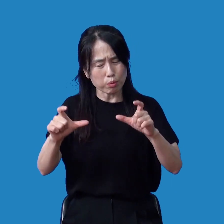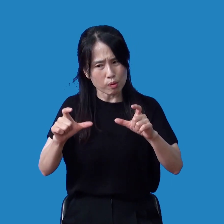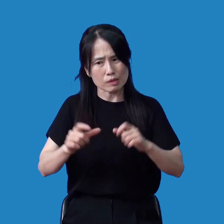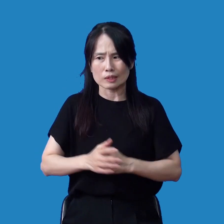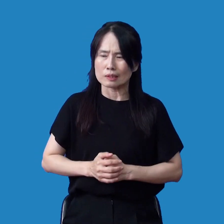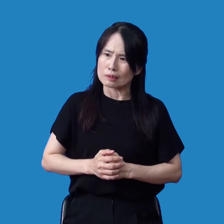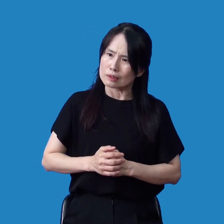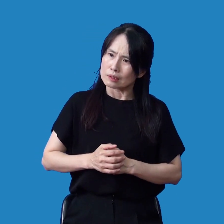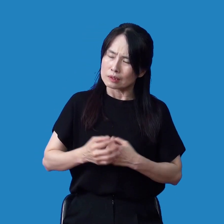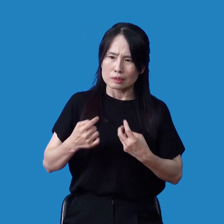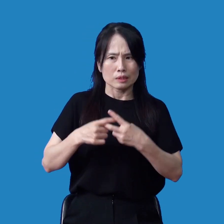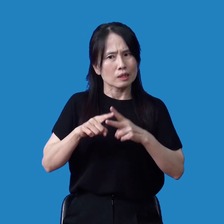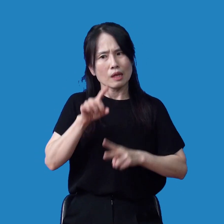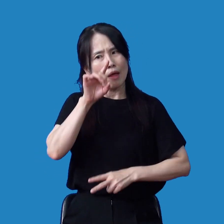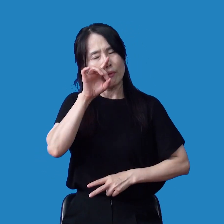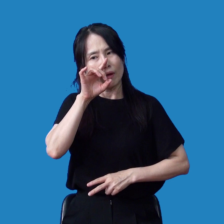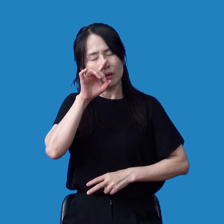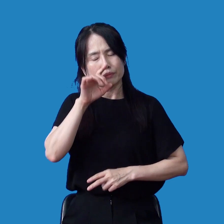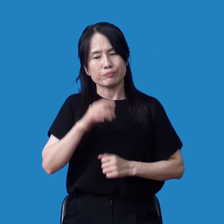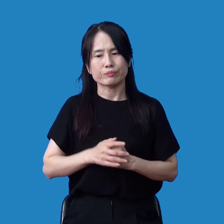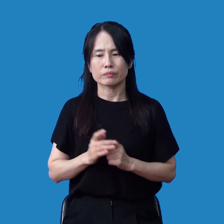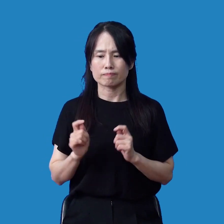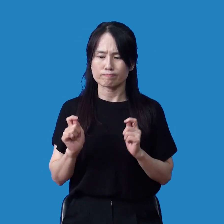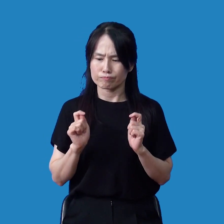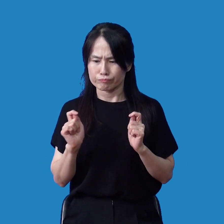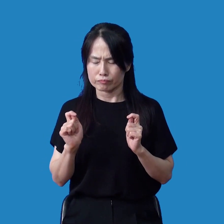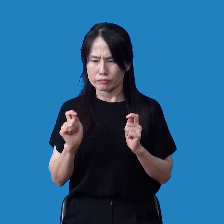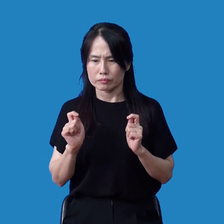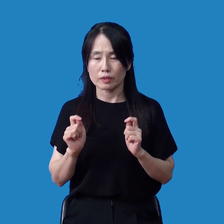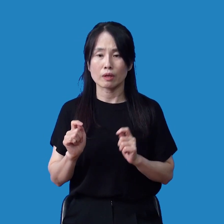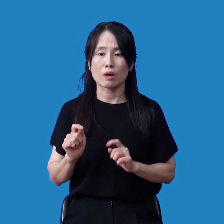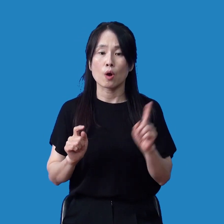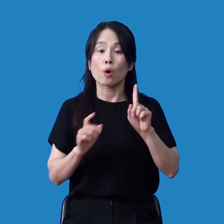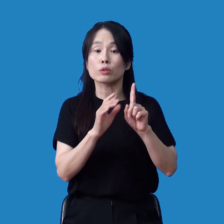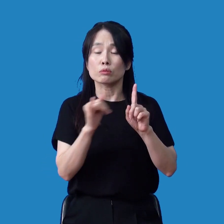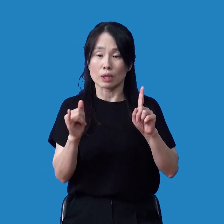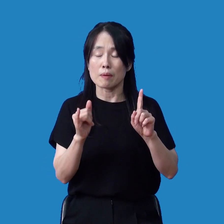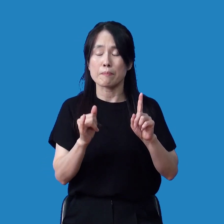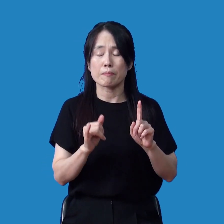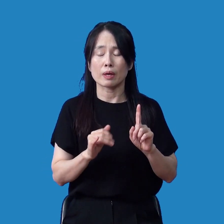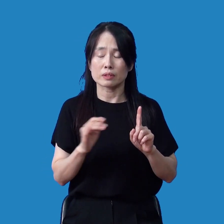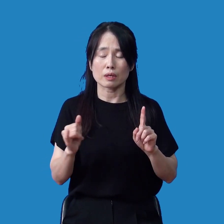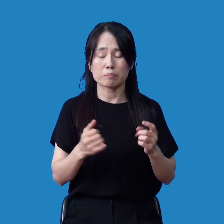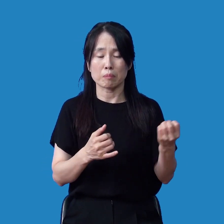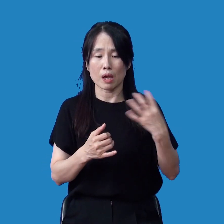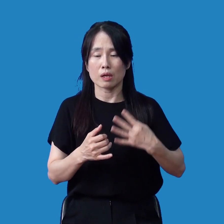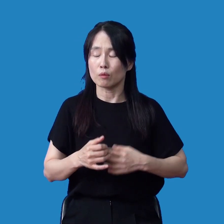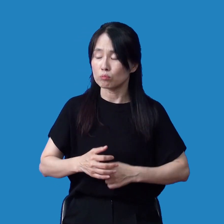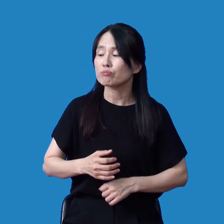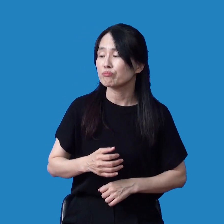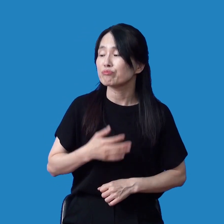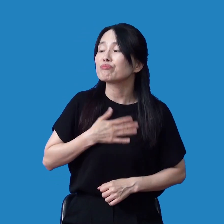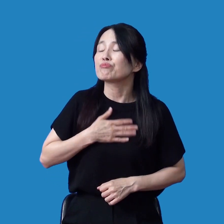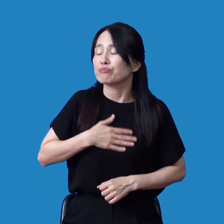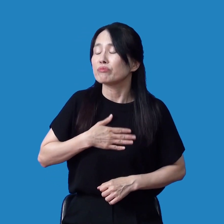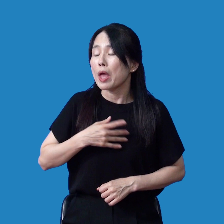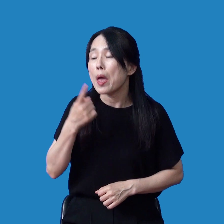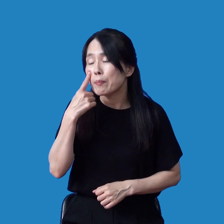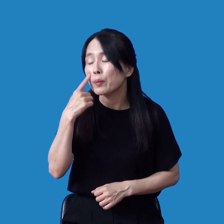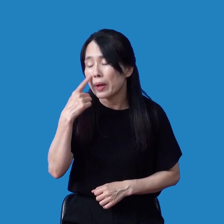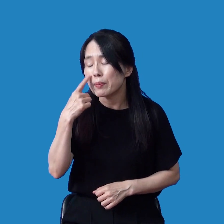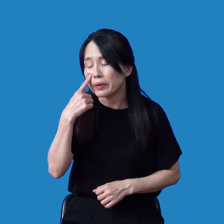싶습니다. 잠시 침묵이 흐르다가 한 사람이 못할 것도 없죠, 그렇게 해보겠습니다